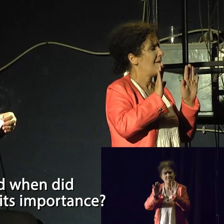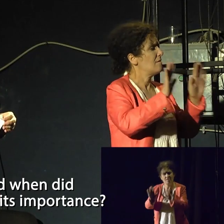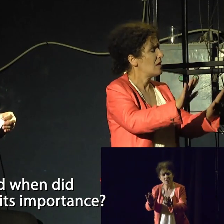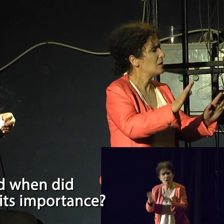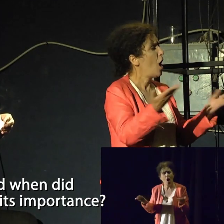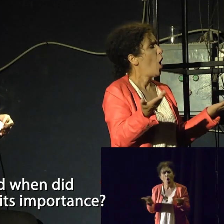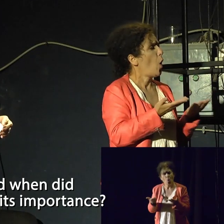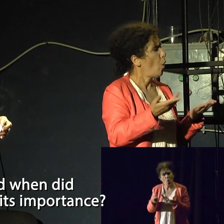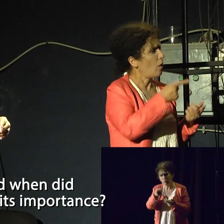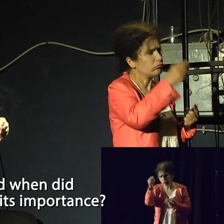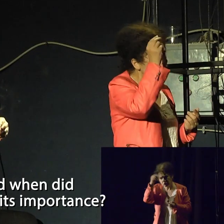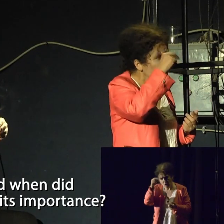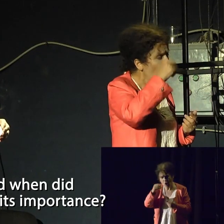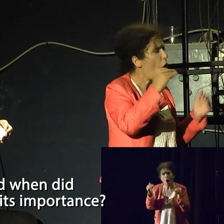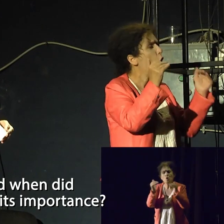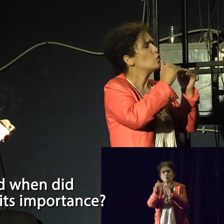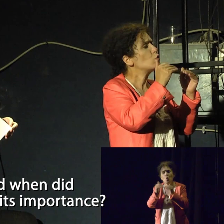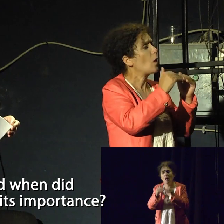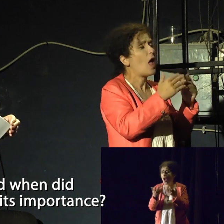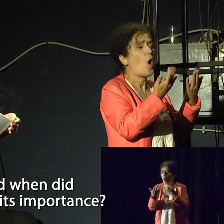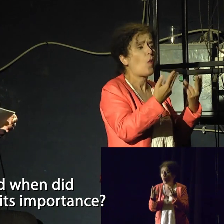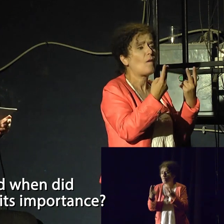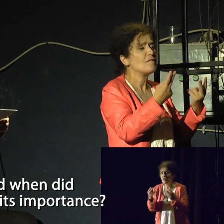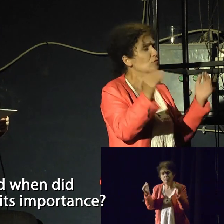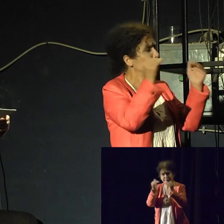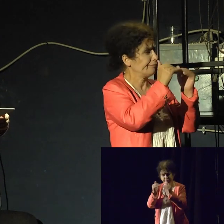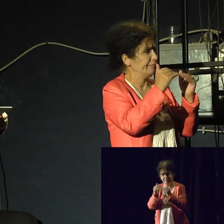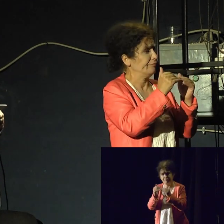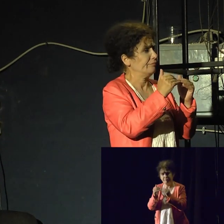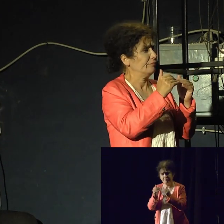кога сте научиле што е согласност и колку е важна согласност?